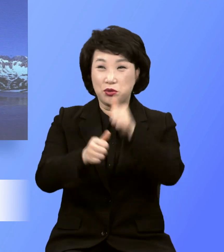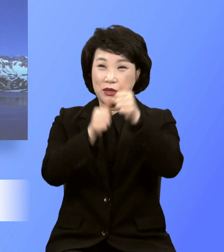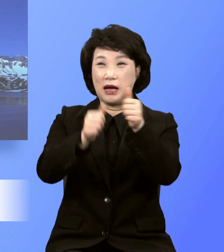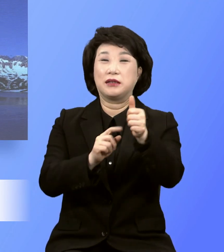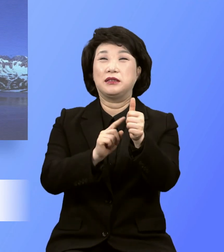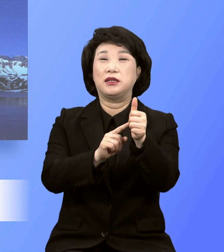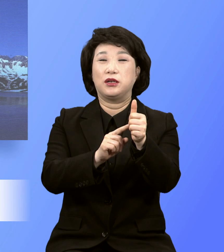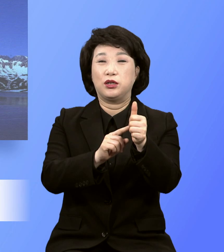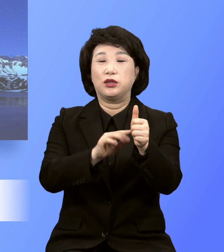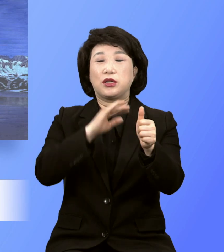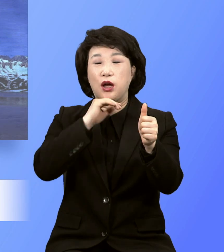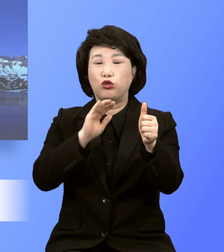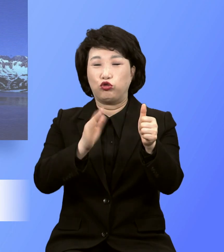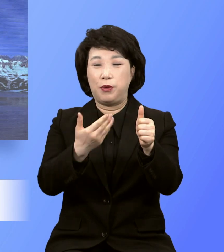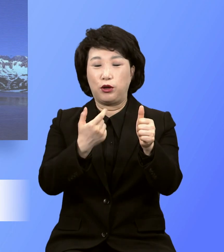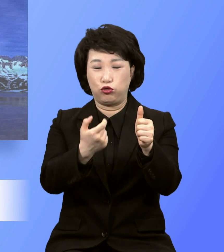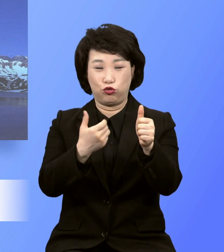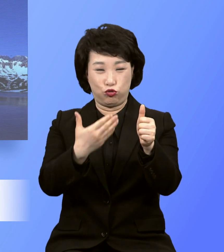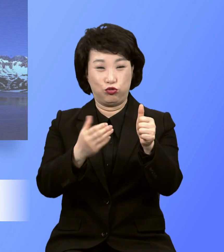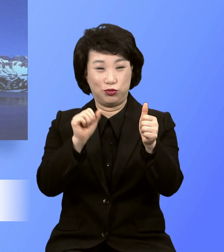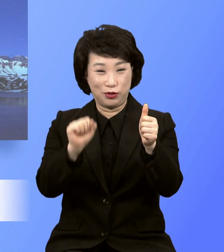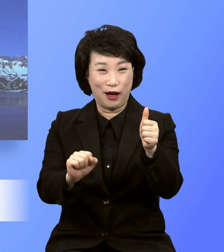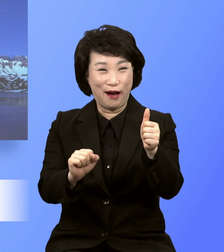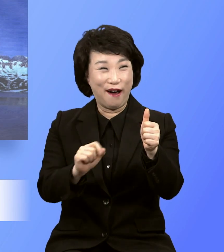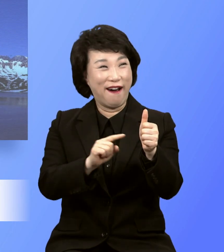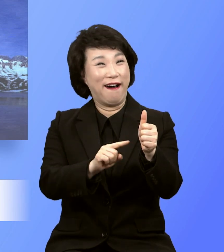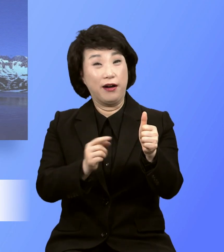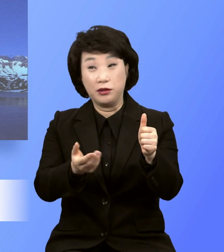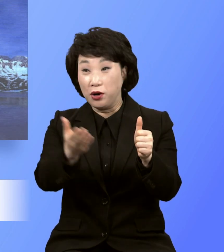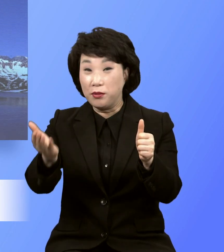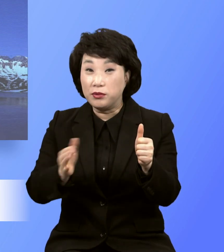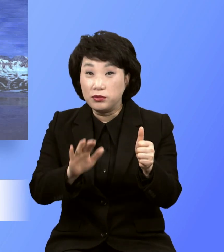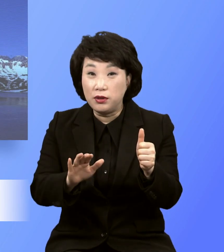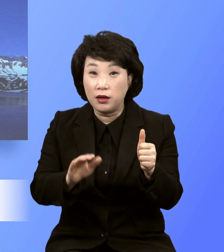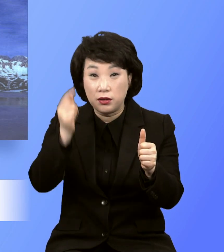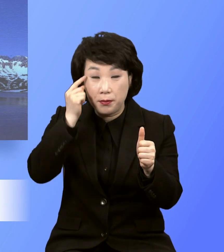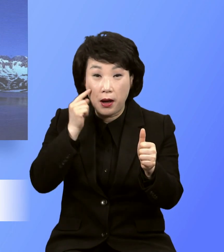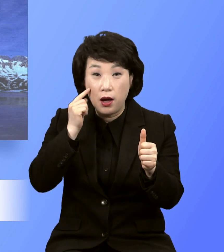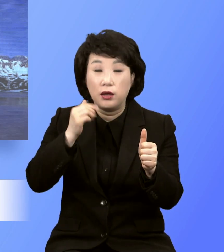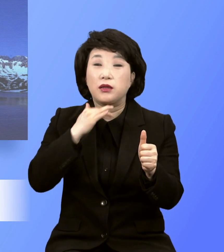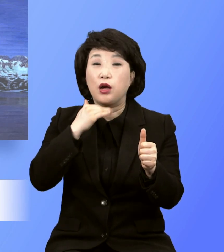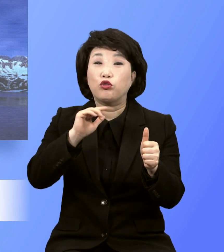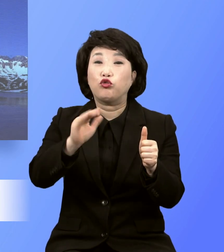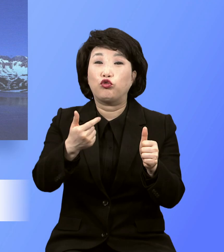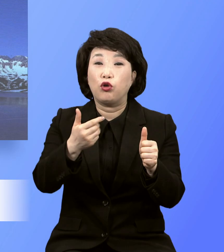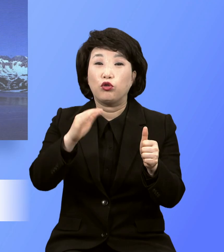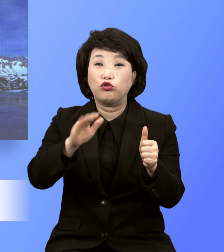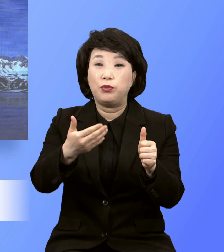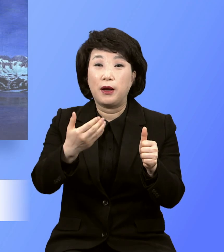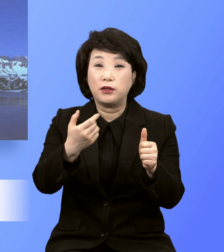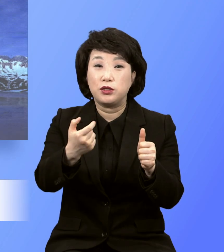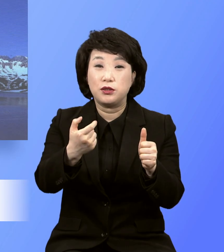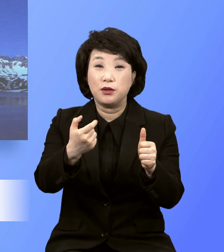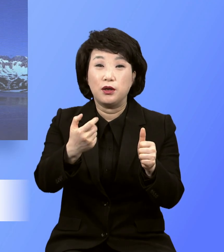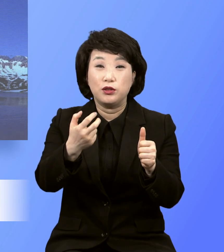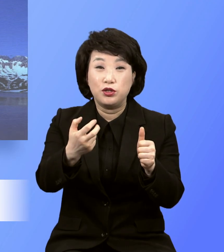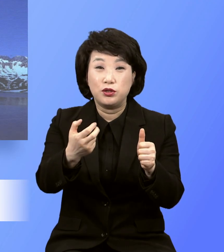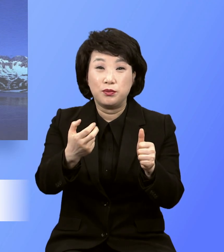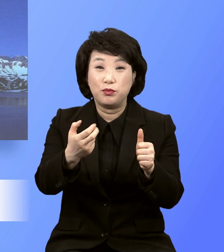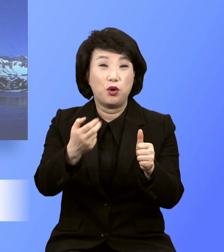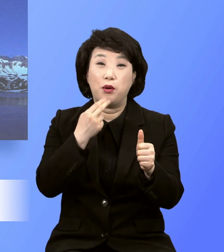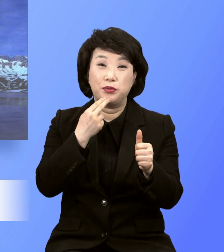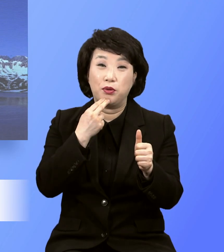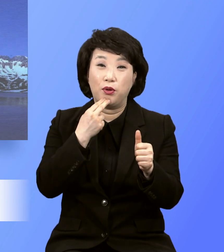조상으로서 969살을 살았다. 근데 970살은 없잖아. 왜? 그때